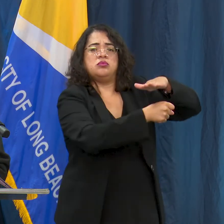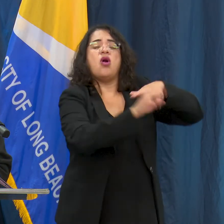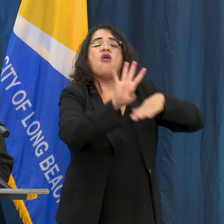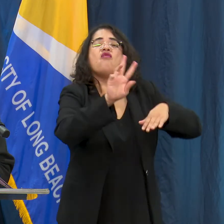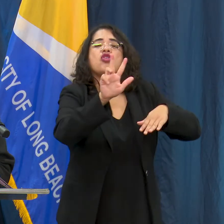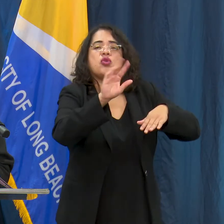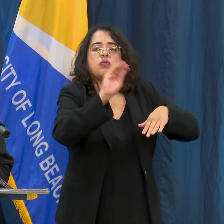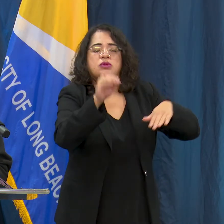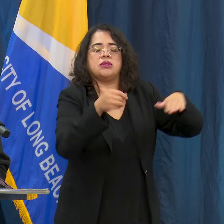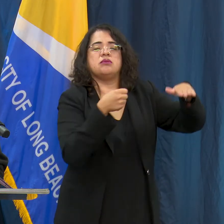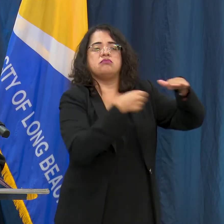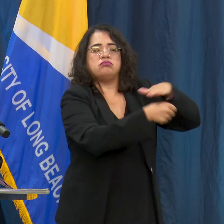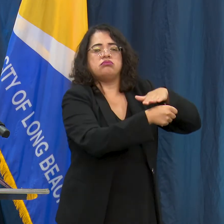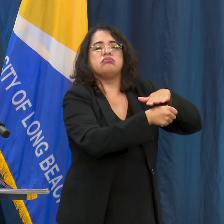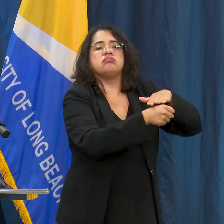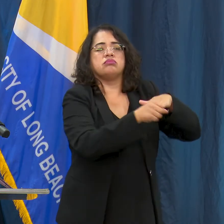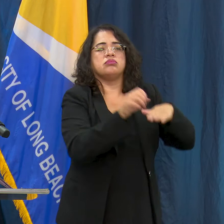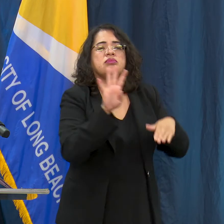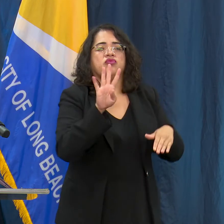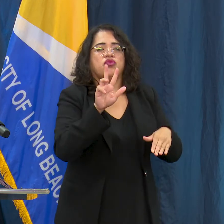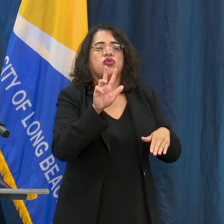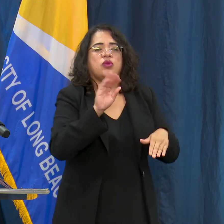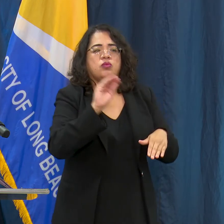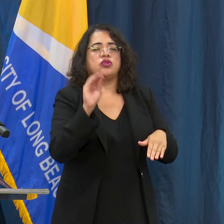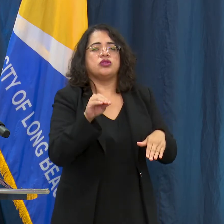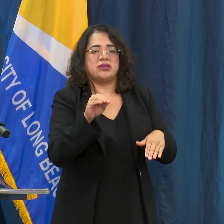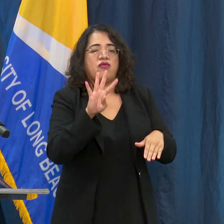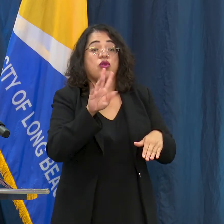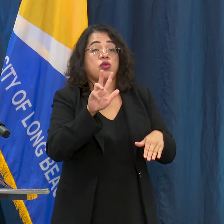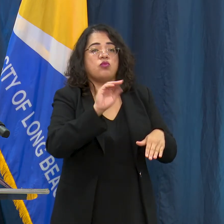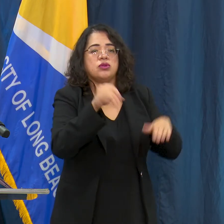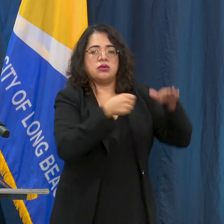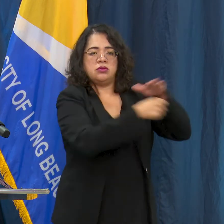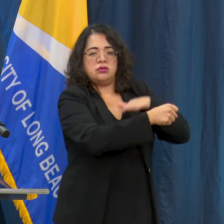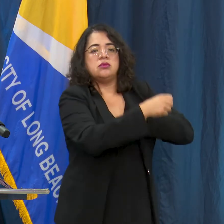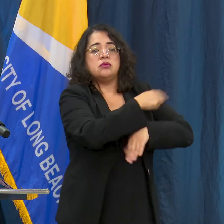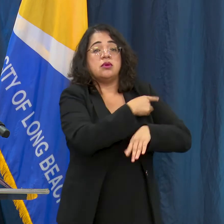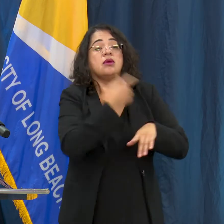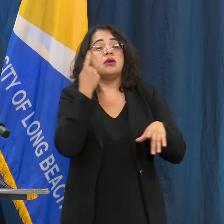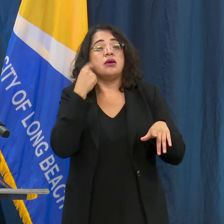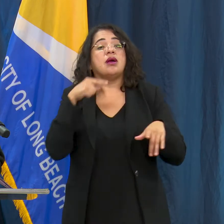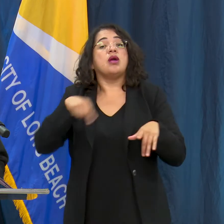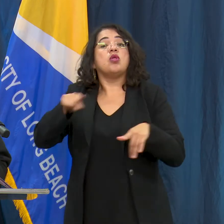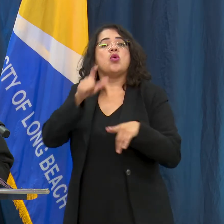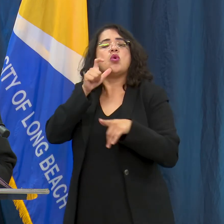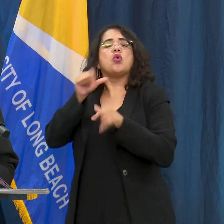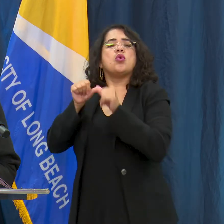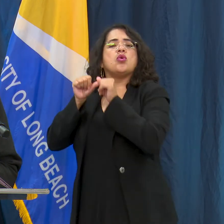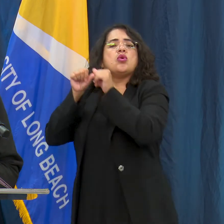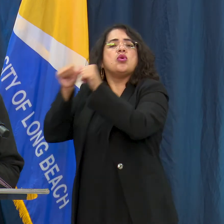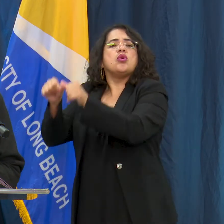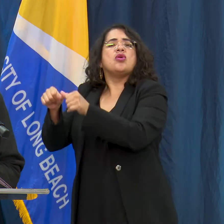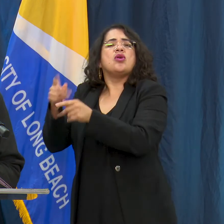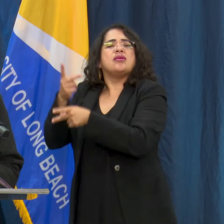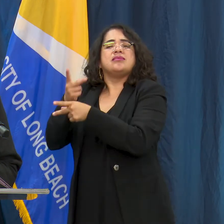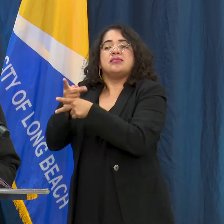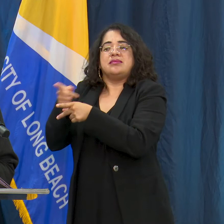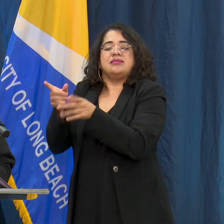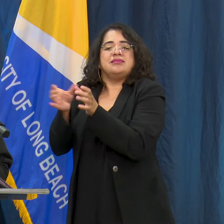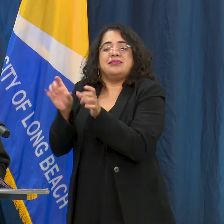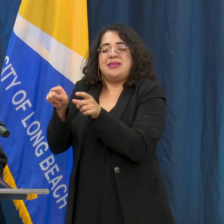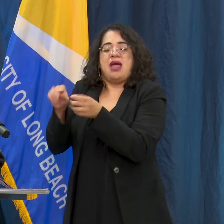tienen periodos. Estas personas, pacientes, desafortunadamente son los que duran un poco más en el hospital,